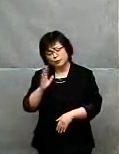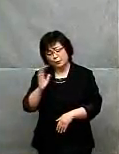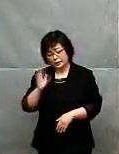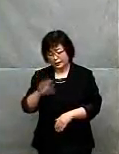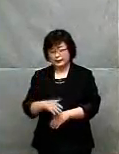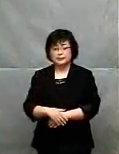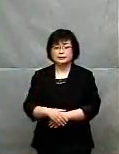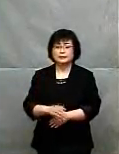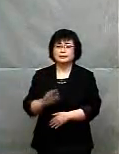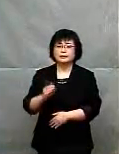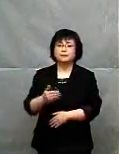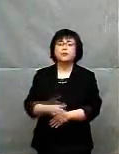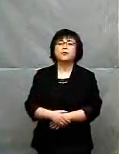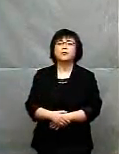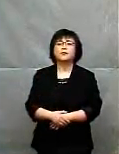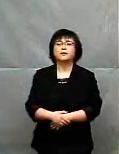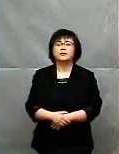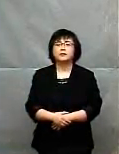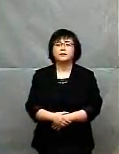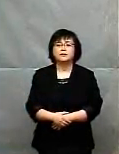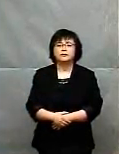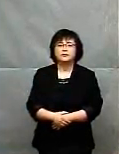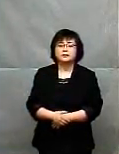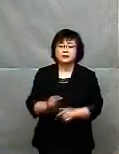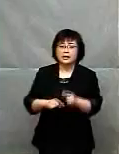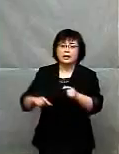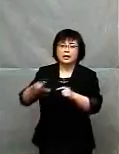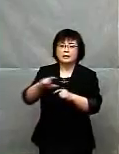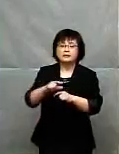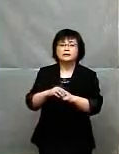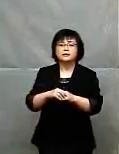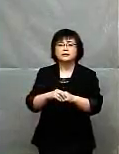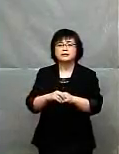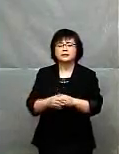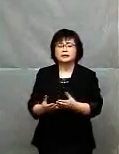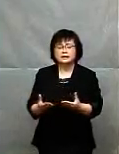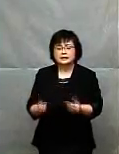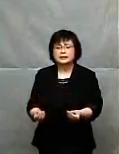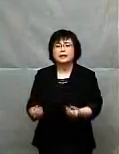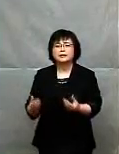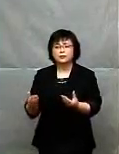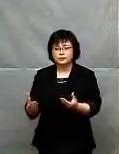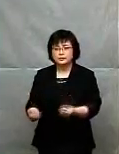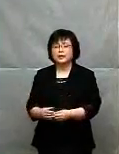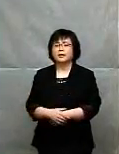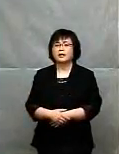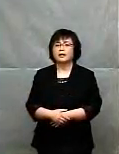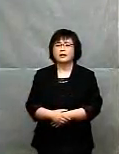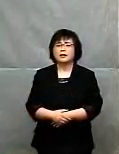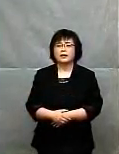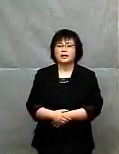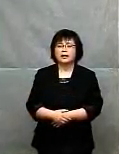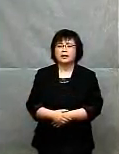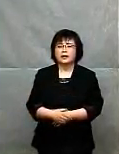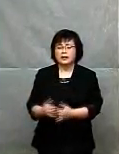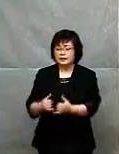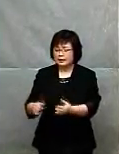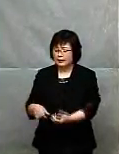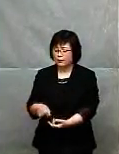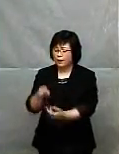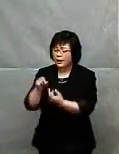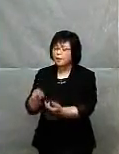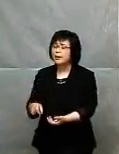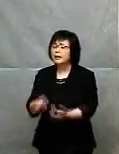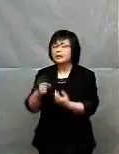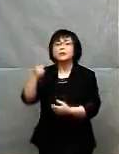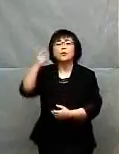ではありませんけれども、さらにしっかりとした方々を選ばれたという